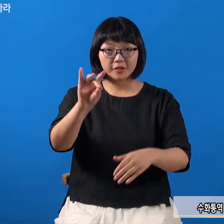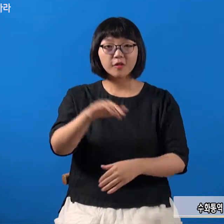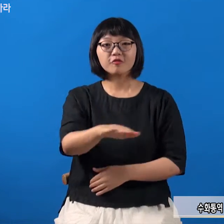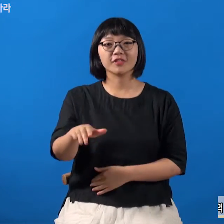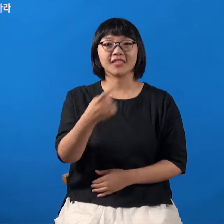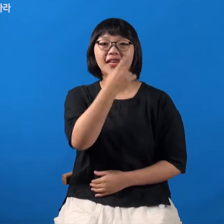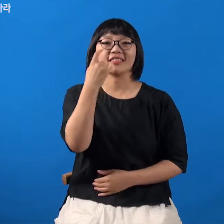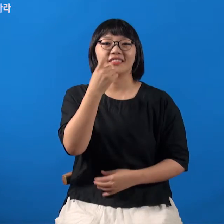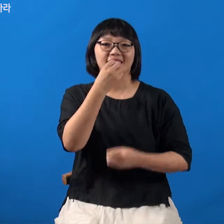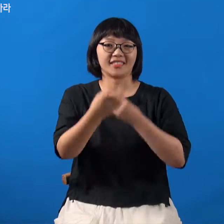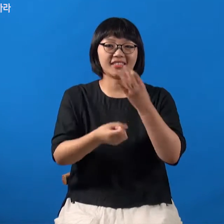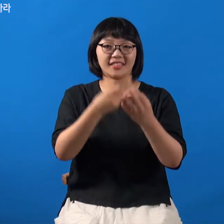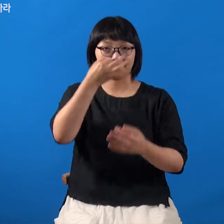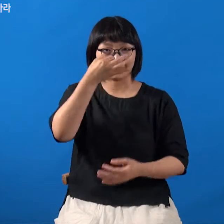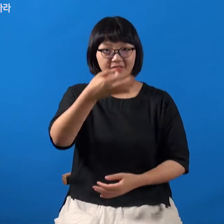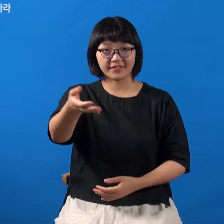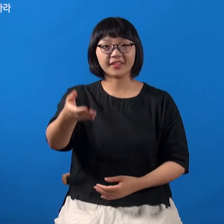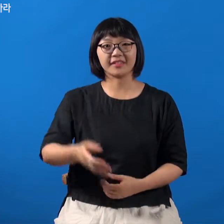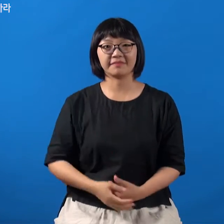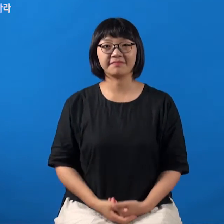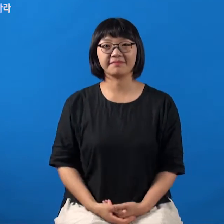시작합니다.